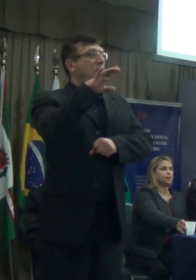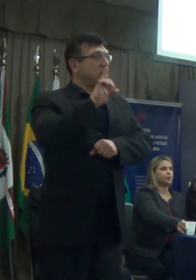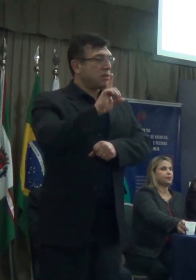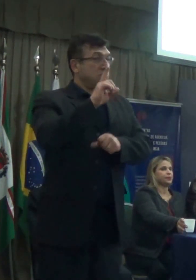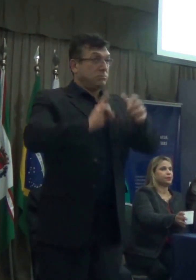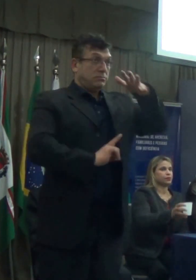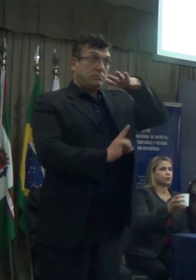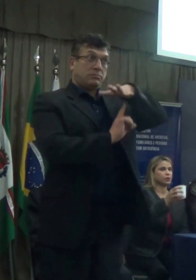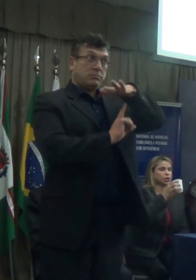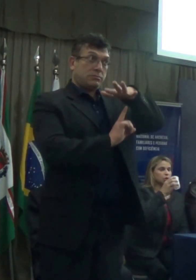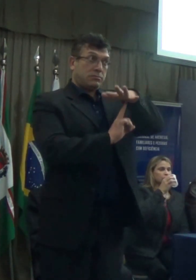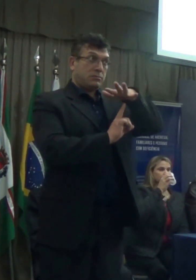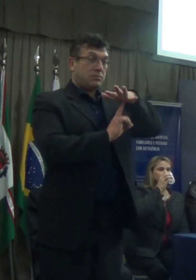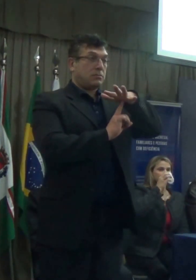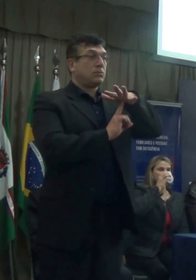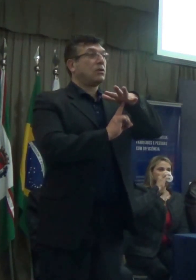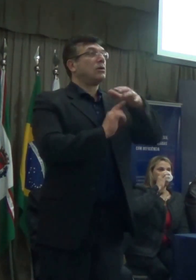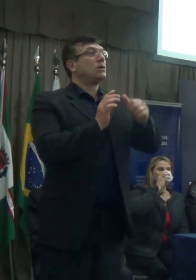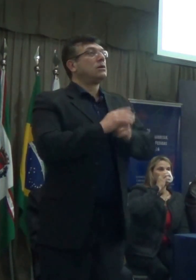do Paraná